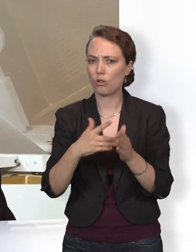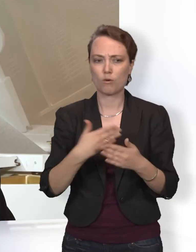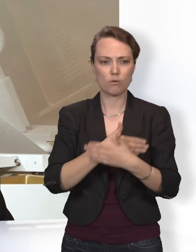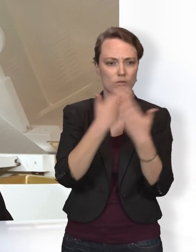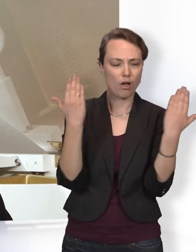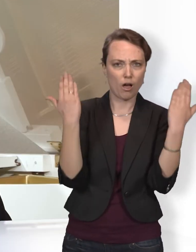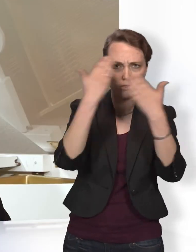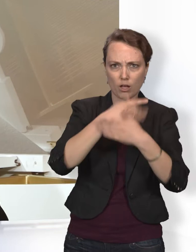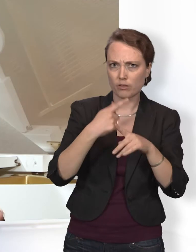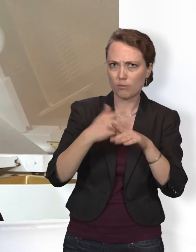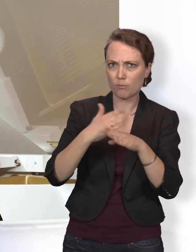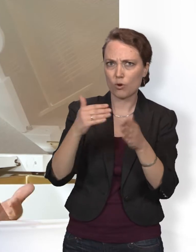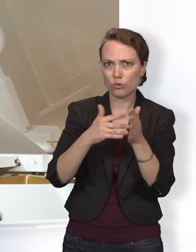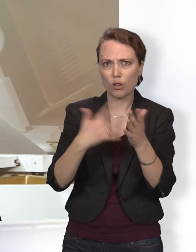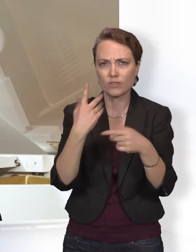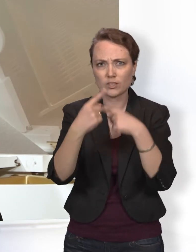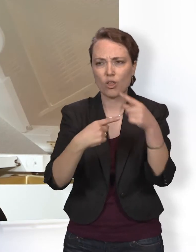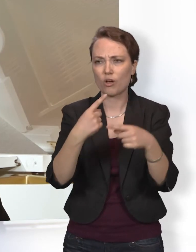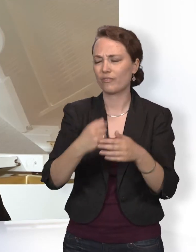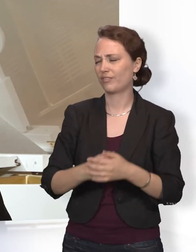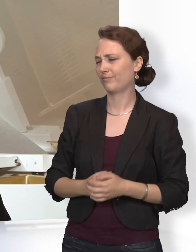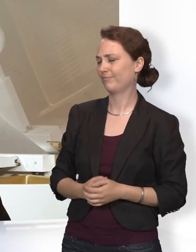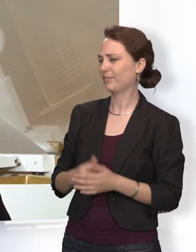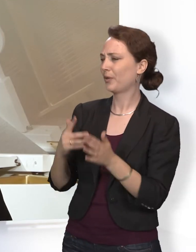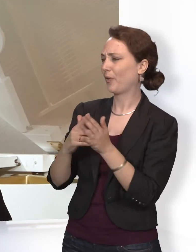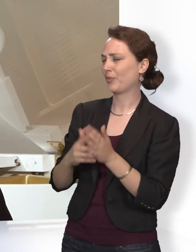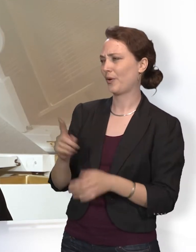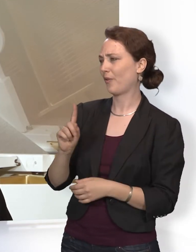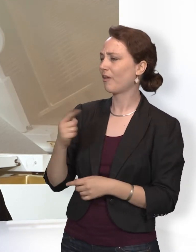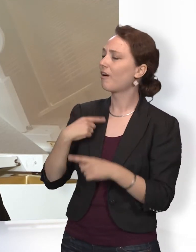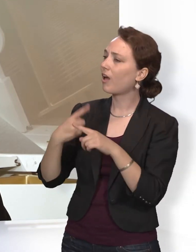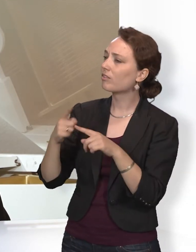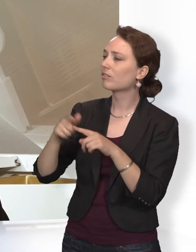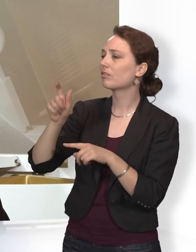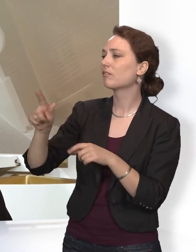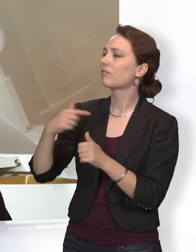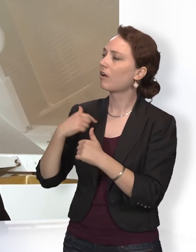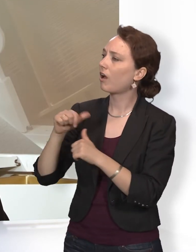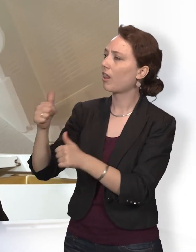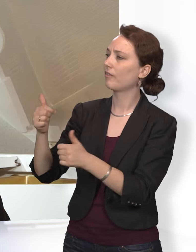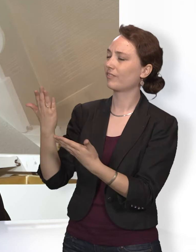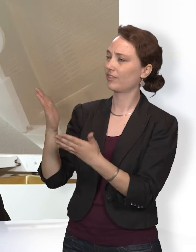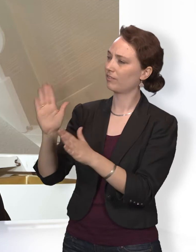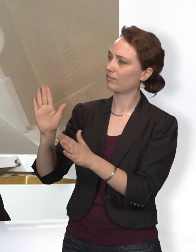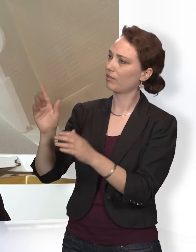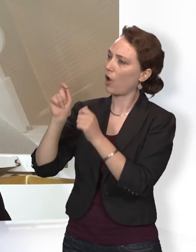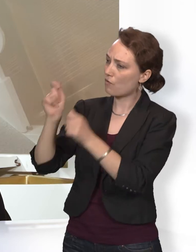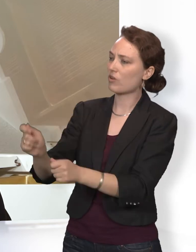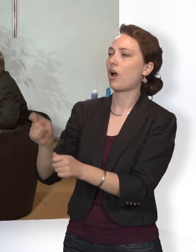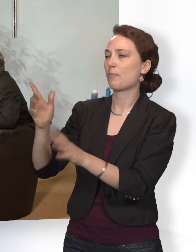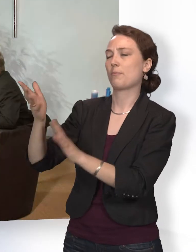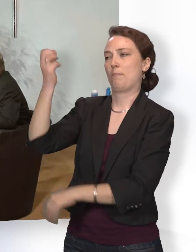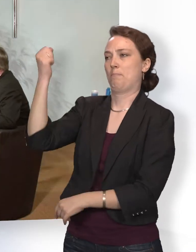Ja, eben nicht Kontrolle, sondern eben anderen helfen, das, wozu Sie bestimmt sind, eigentlich zu